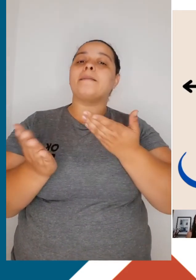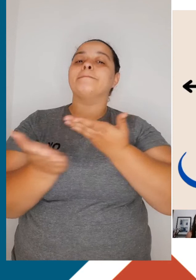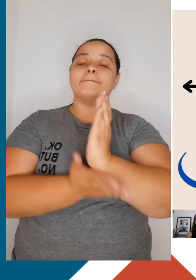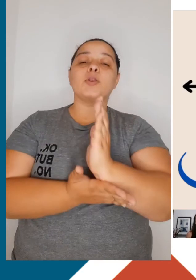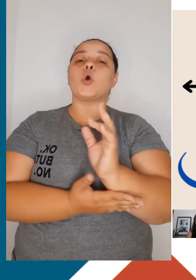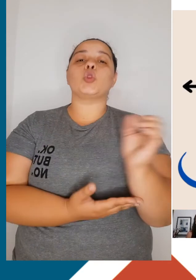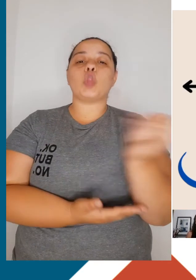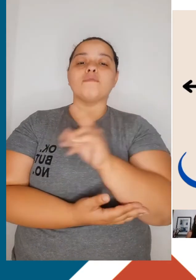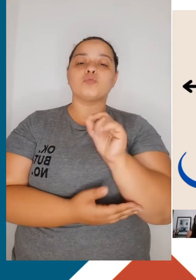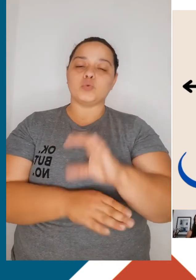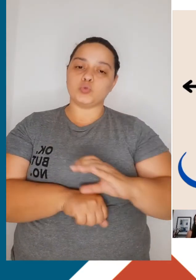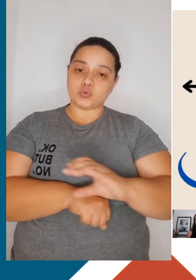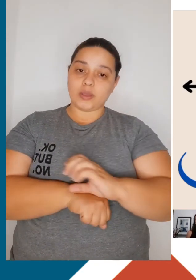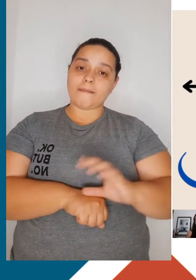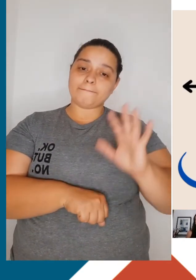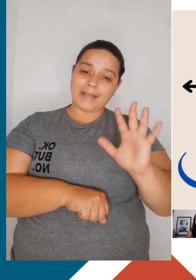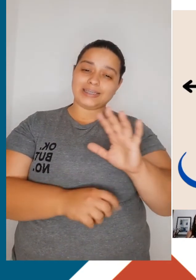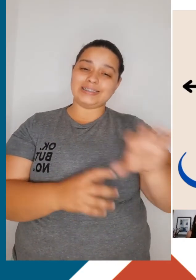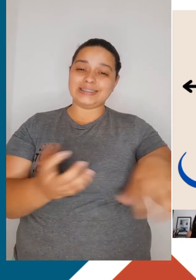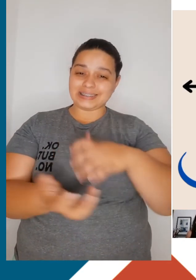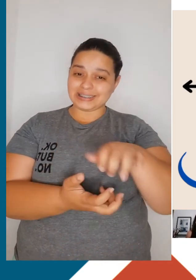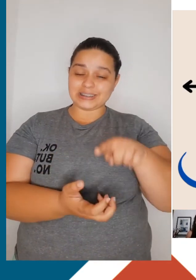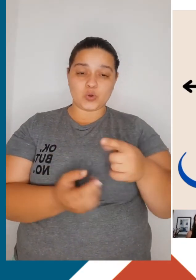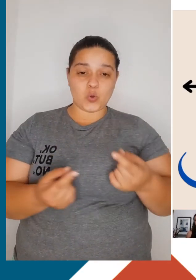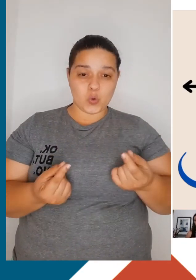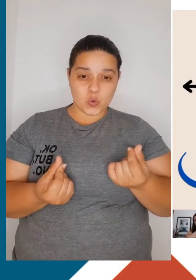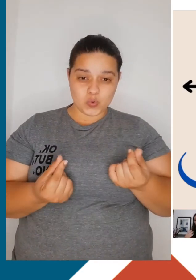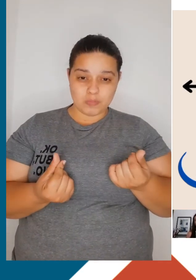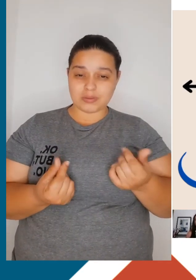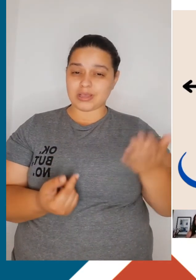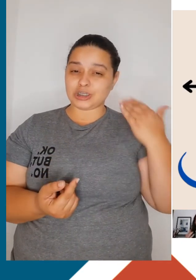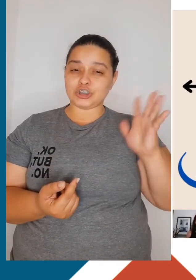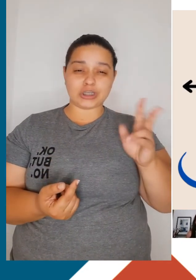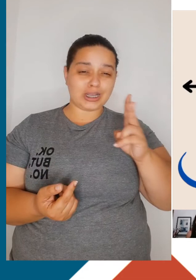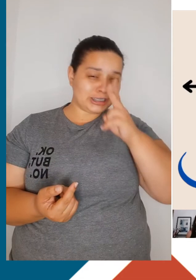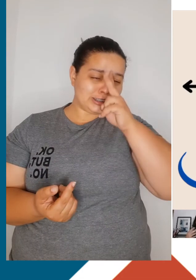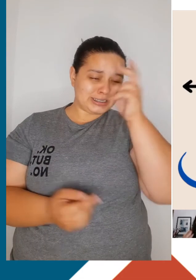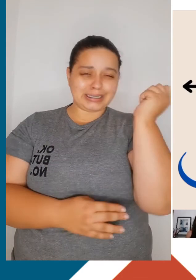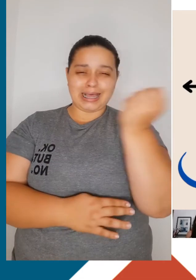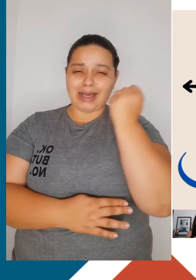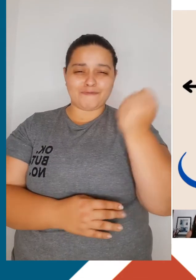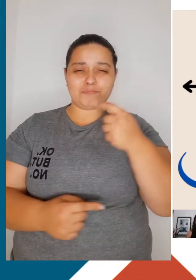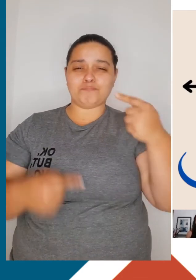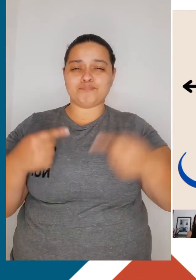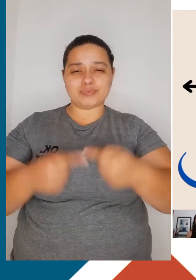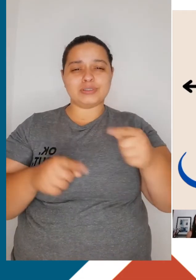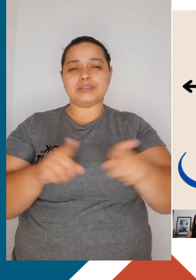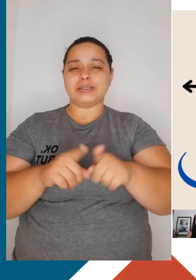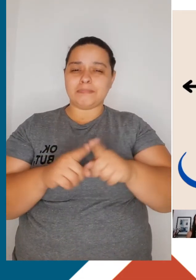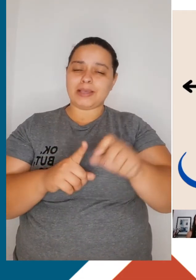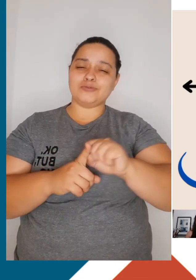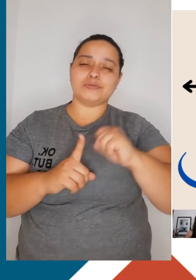nova Constituição, né? Só que a questão é que a crise econômica, que a essa altura já era uma grave crise política e